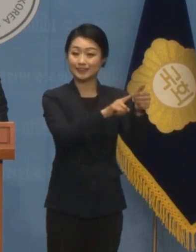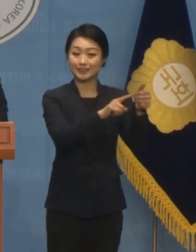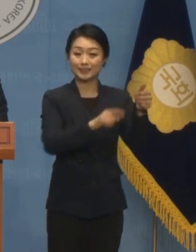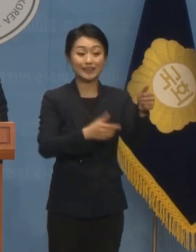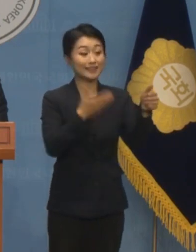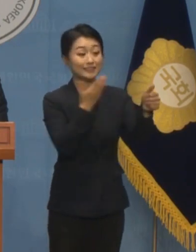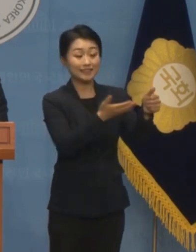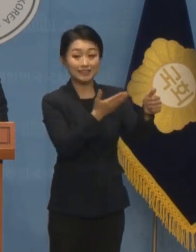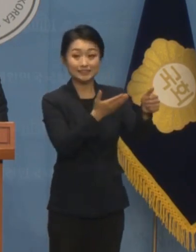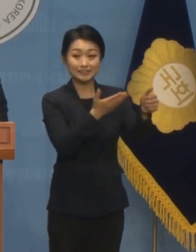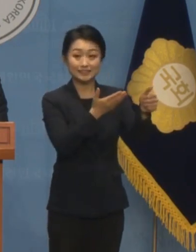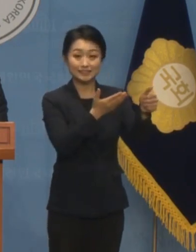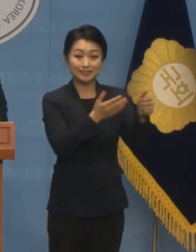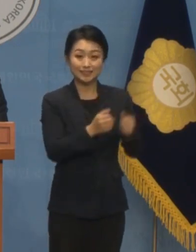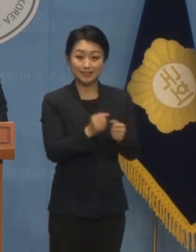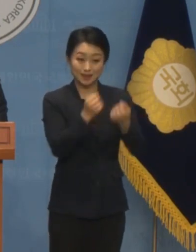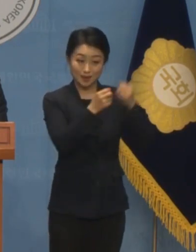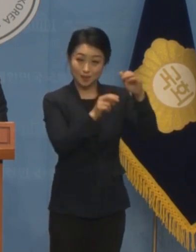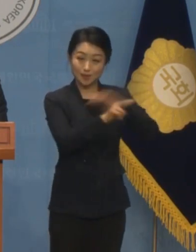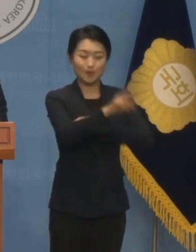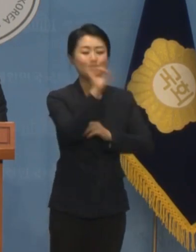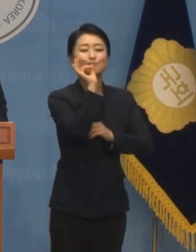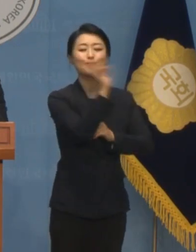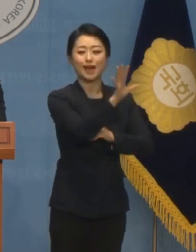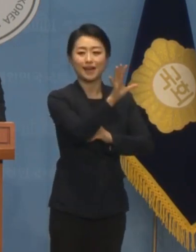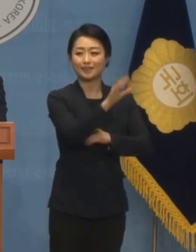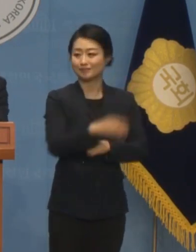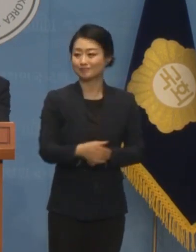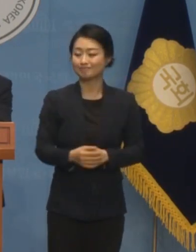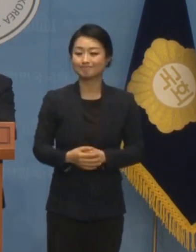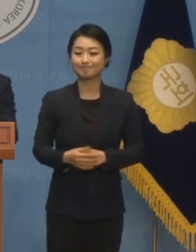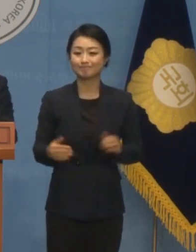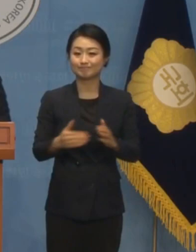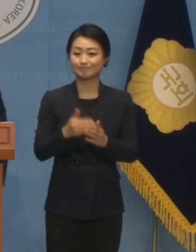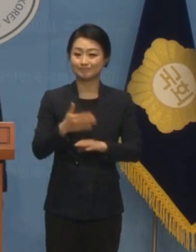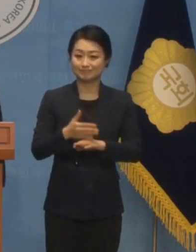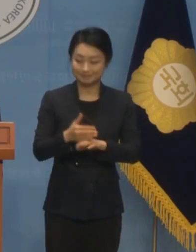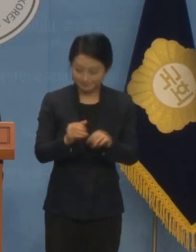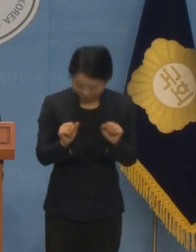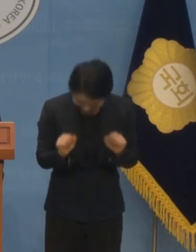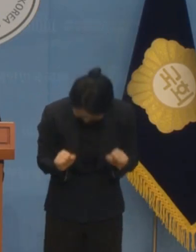이제 당신이 빠져나갈 구멍은 없습니다. 이상입니다.